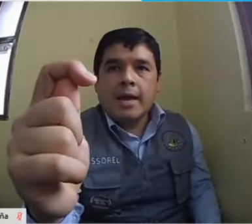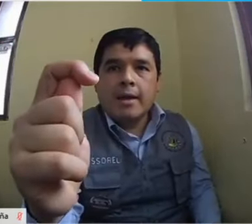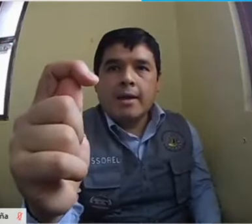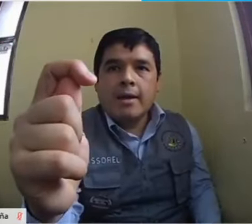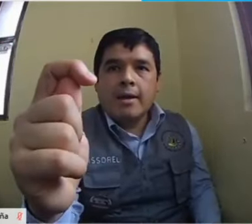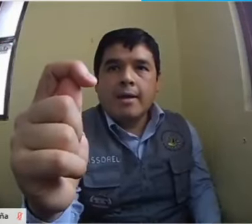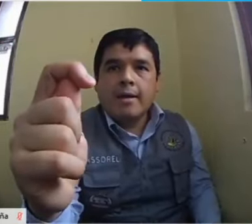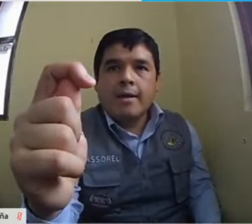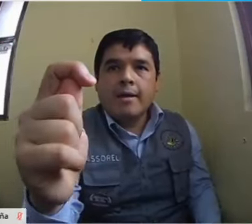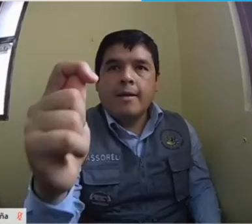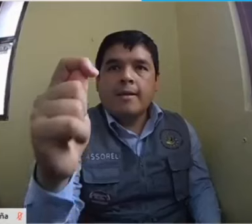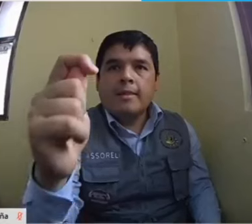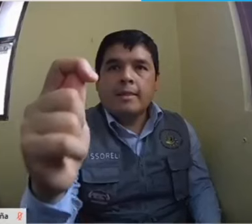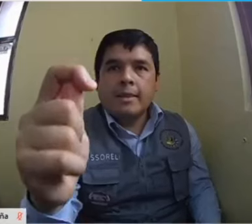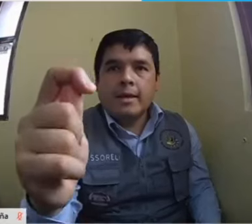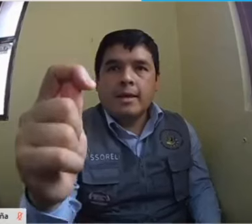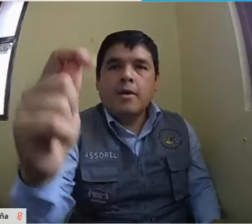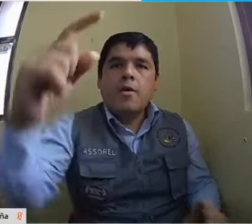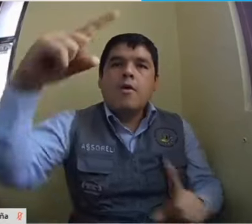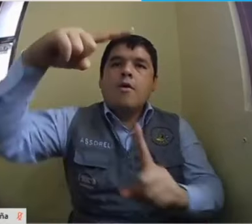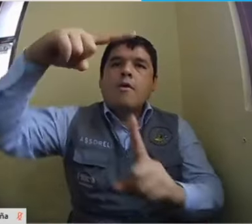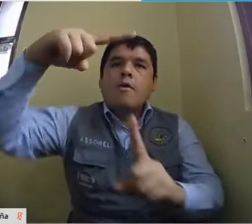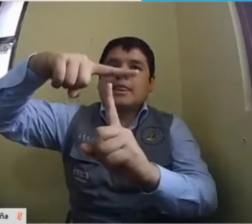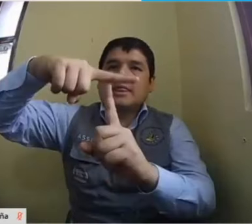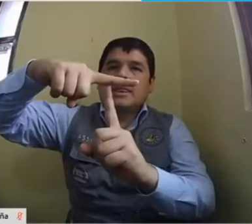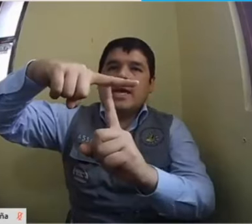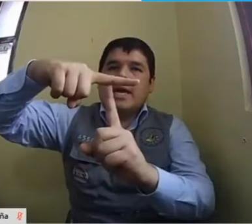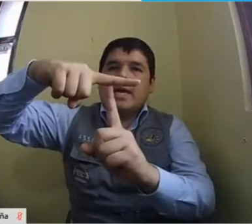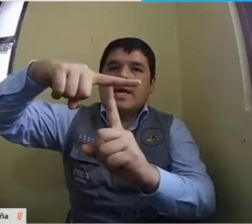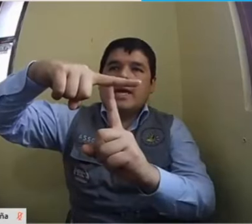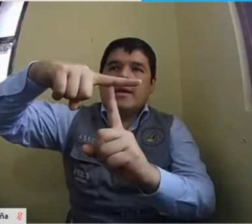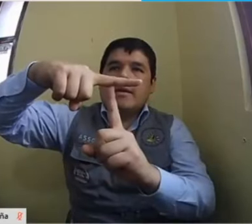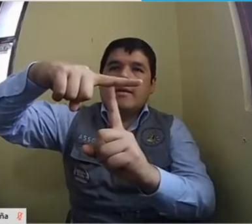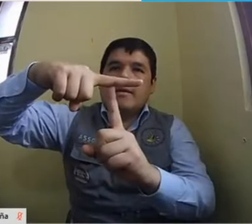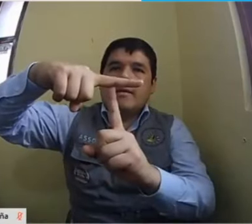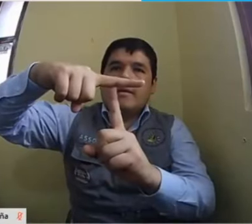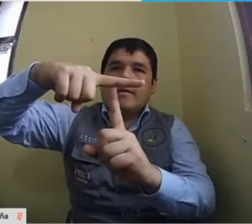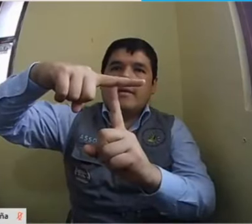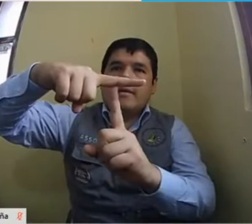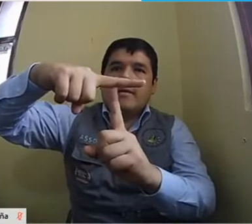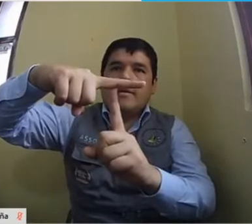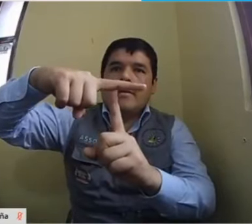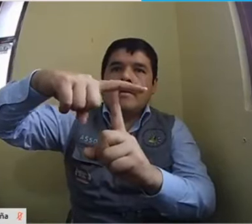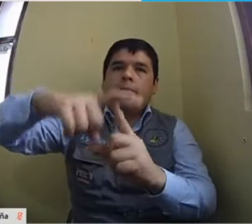T, índice sobre el pulgar, la T, o con los dos índices.